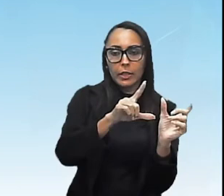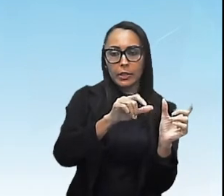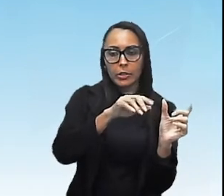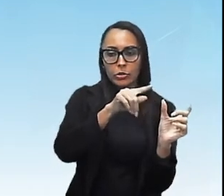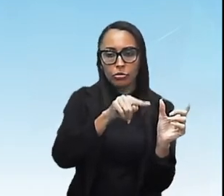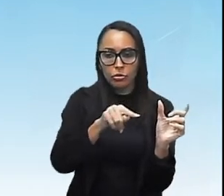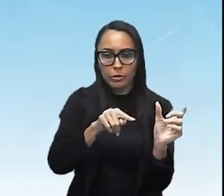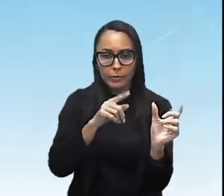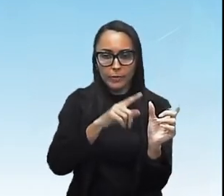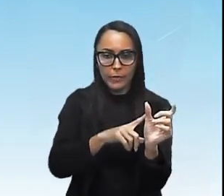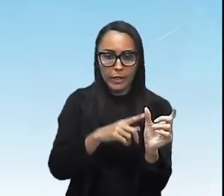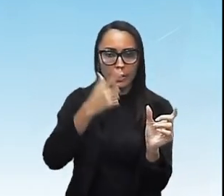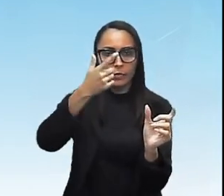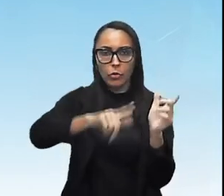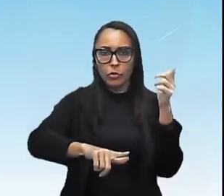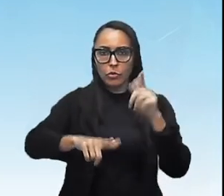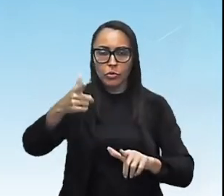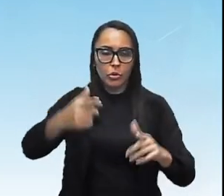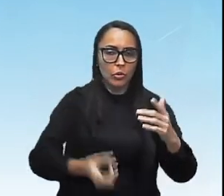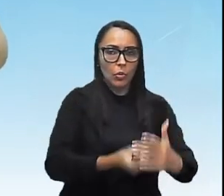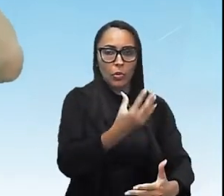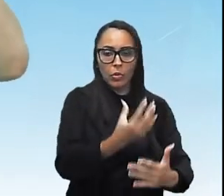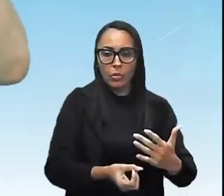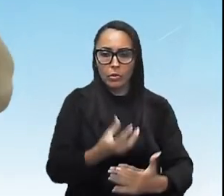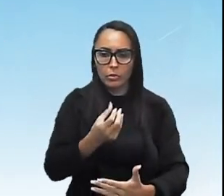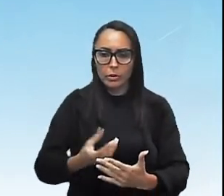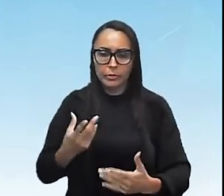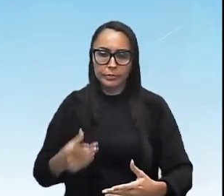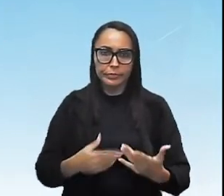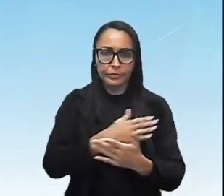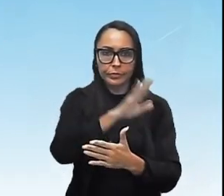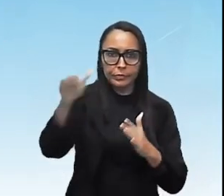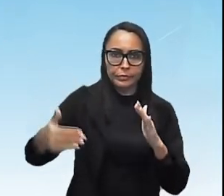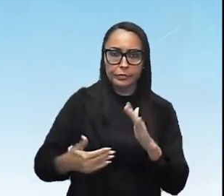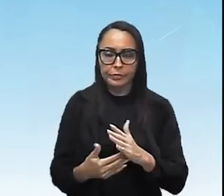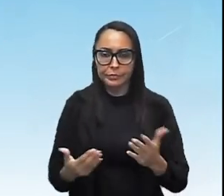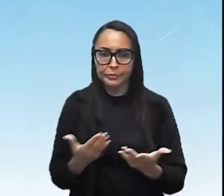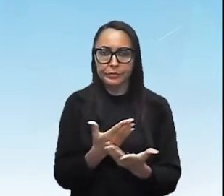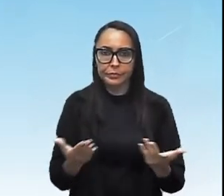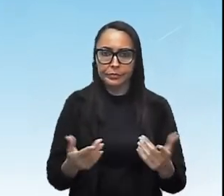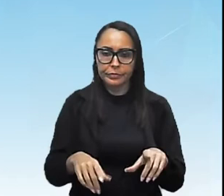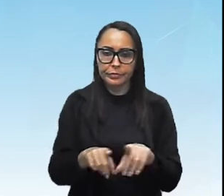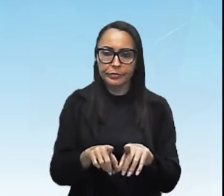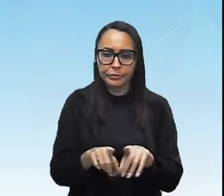derivada provém de uma outra. Em geral, provém da